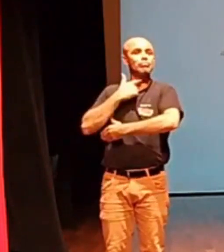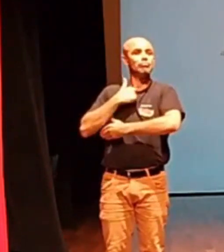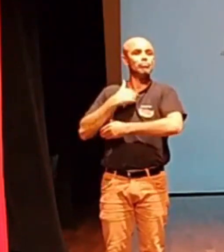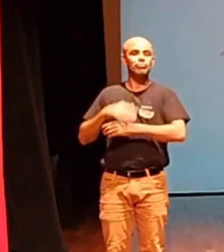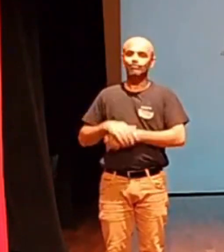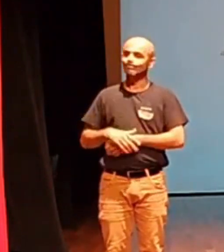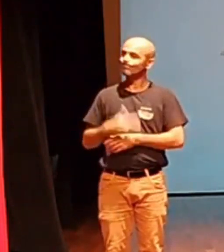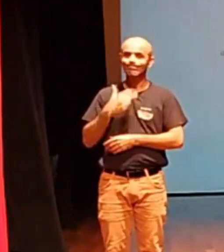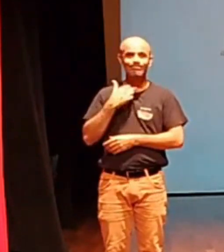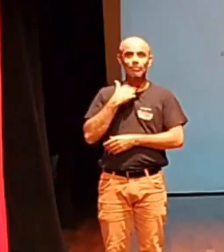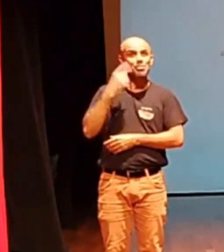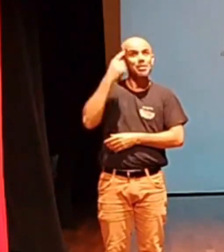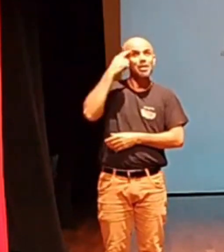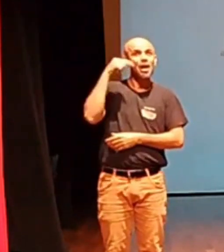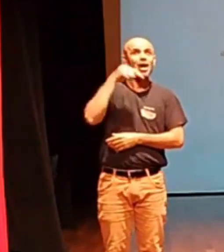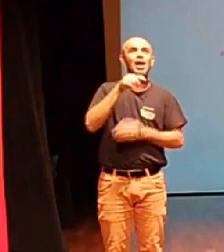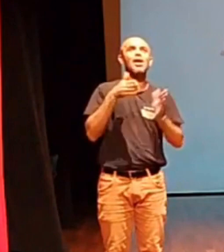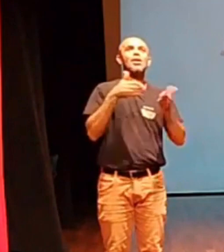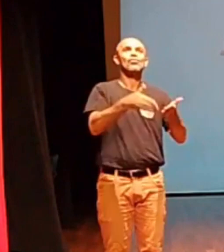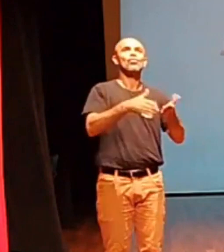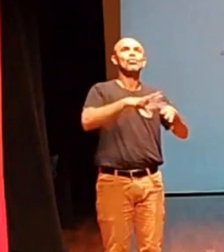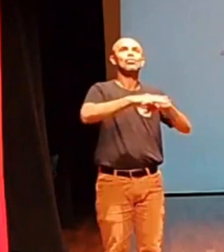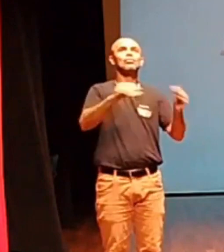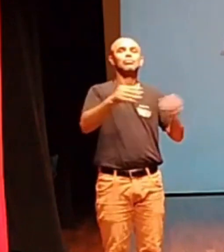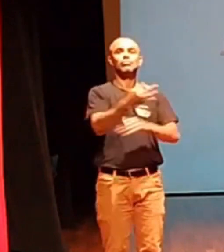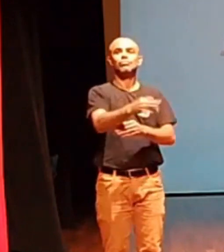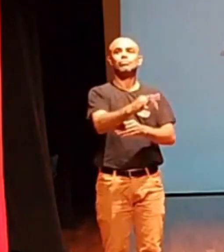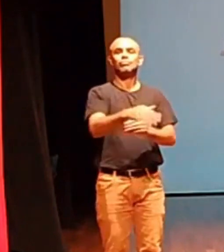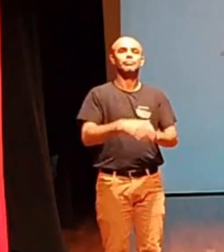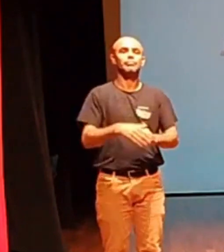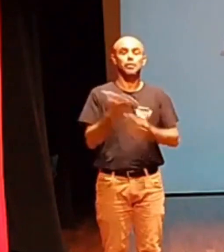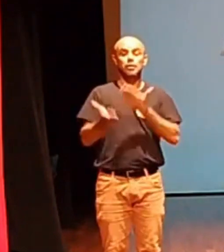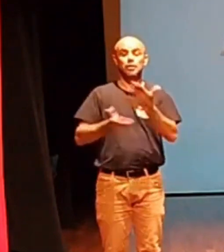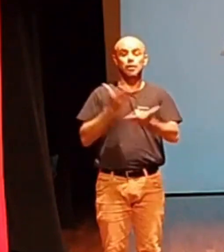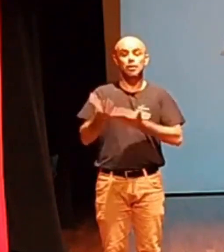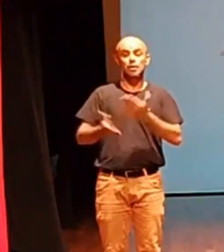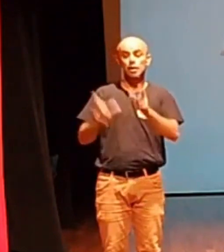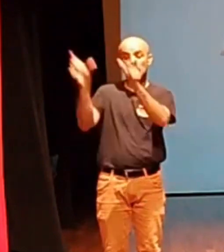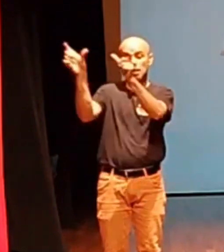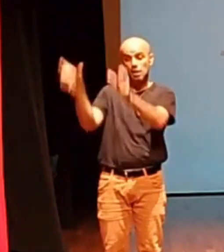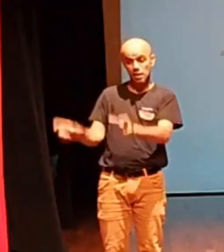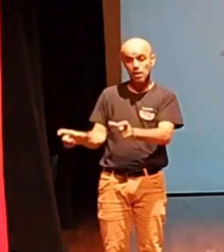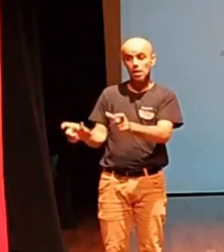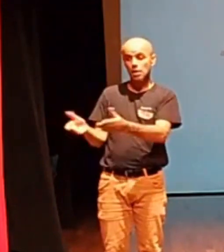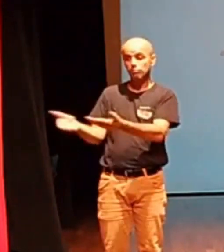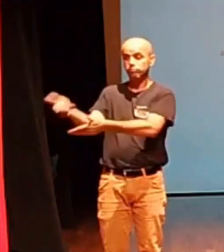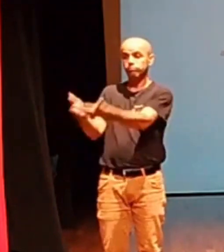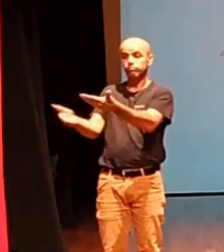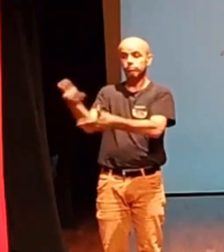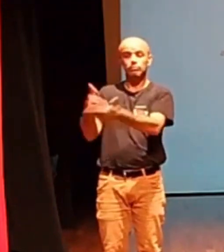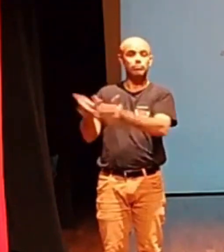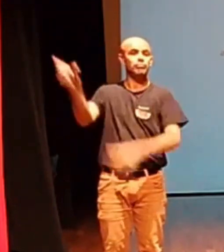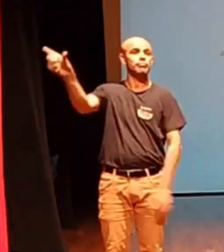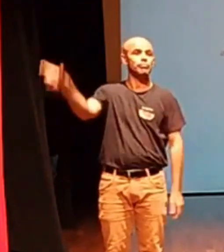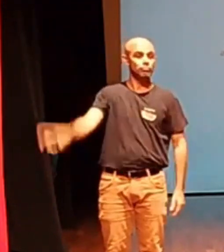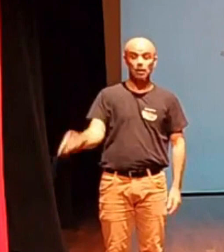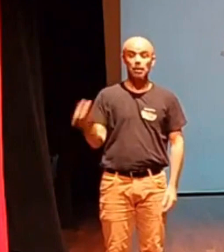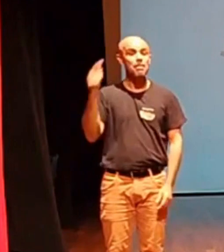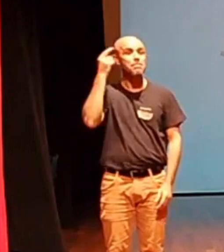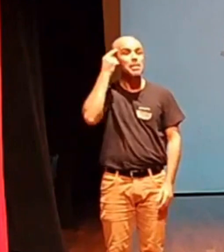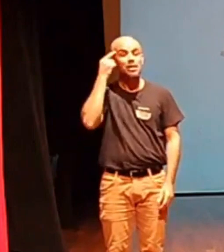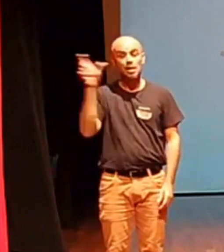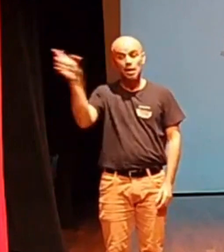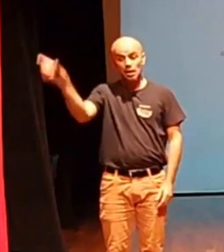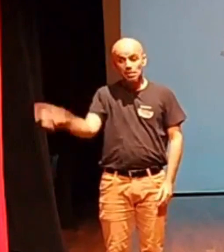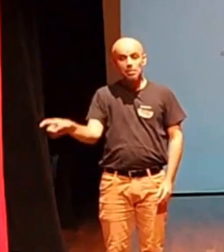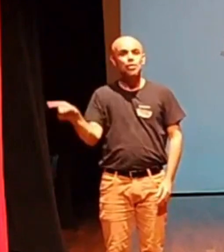não pode pensar só na dor. Quando eu falo de tratar seres integrais, é isso. É pensar que essa